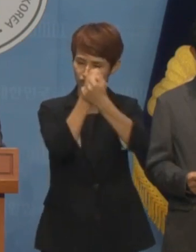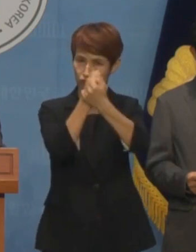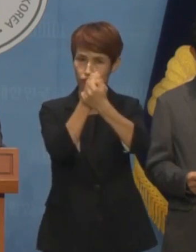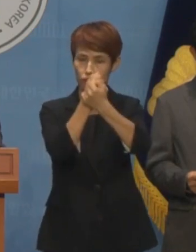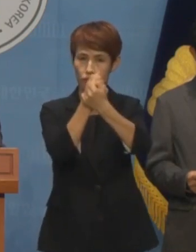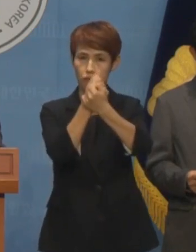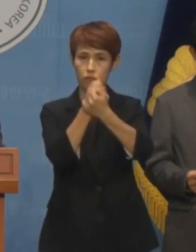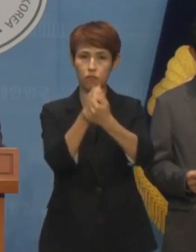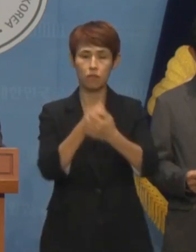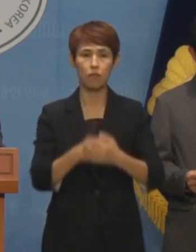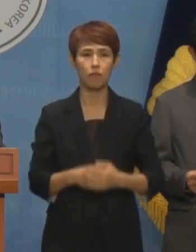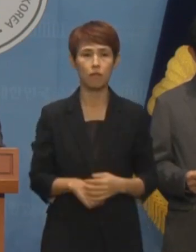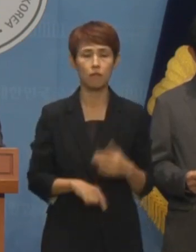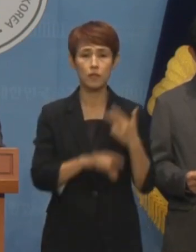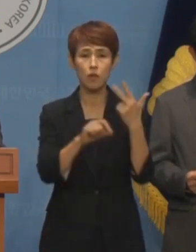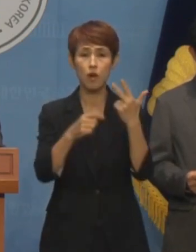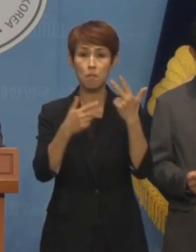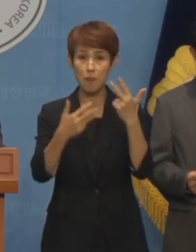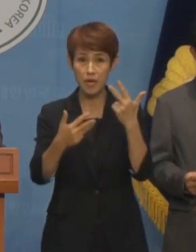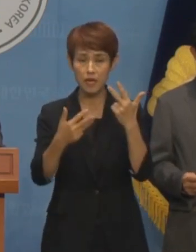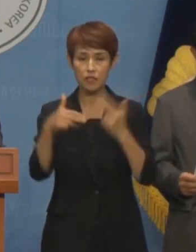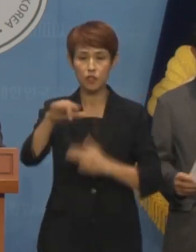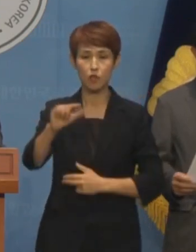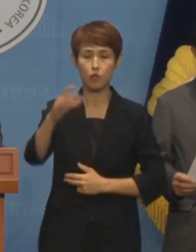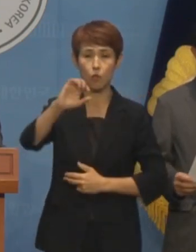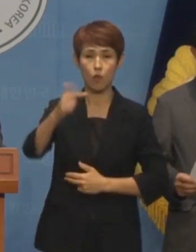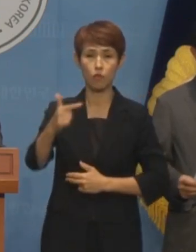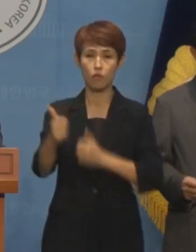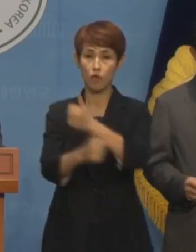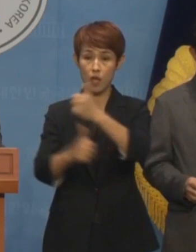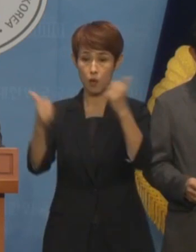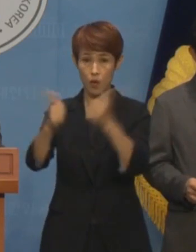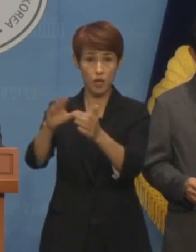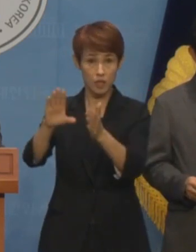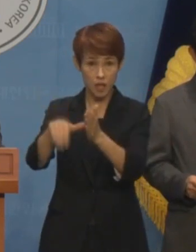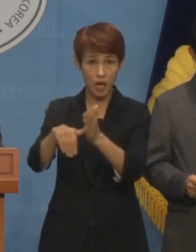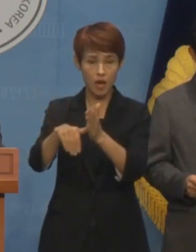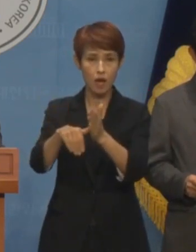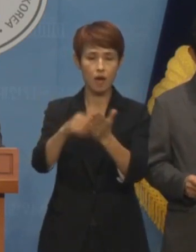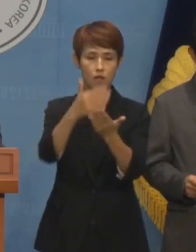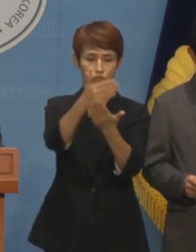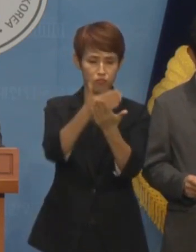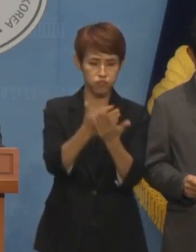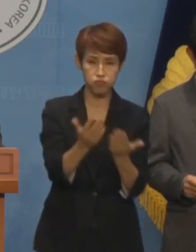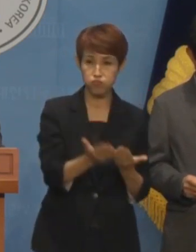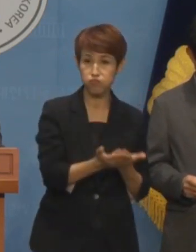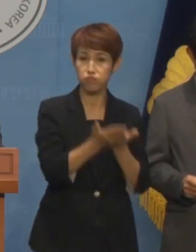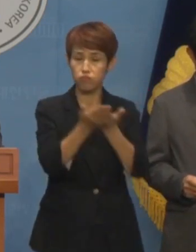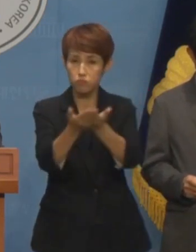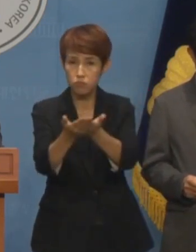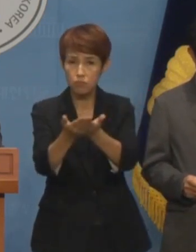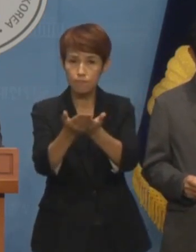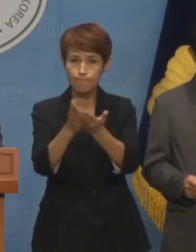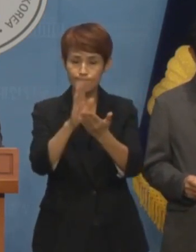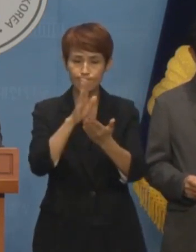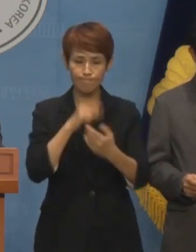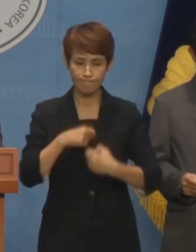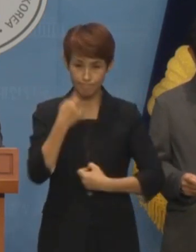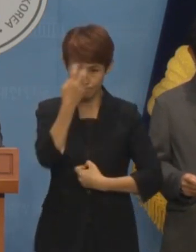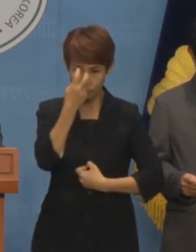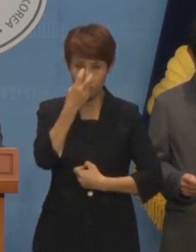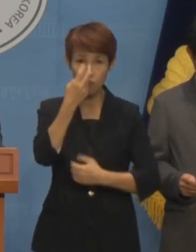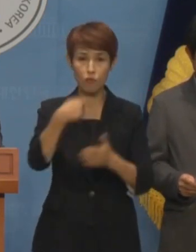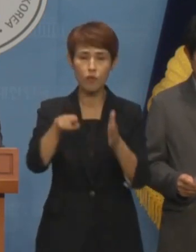오는 8일로 예정된 전원위원회 회의에서 의결서 의결을 비롯한 진상규명을 위해